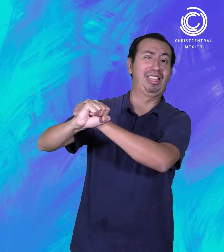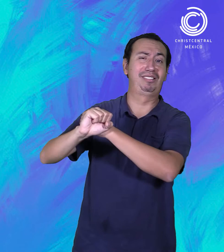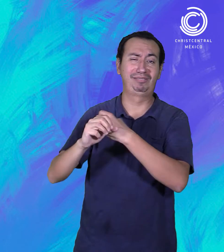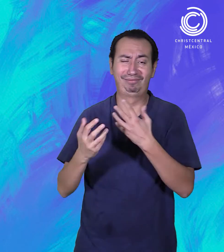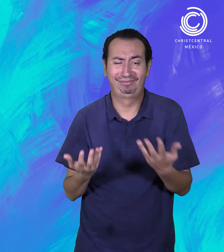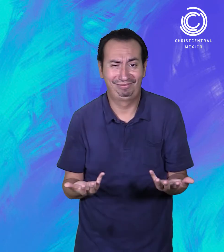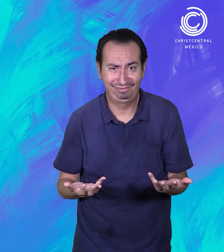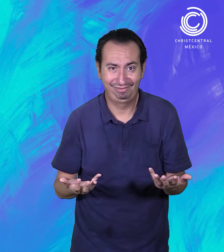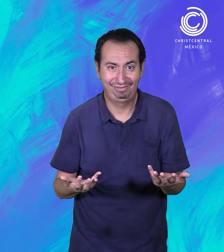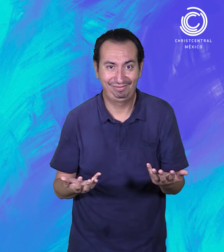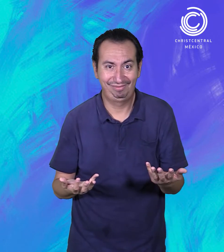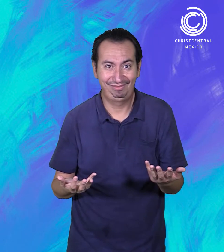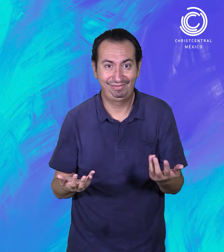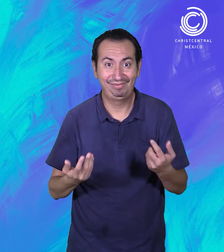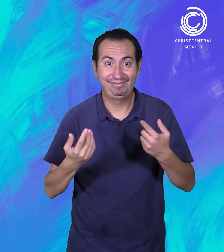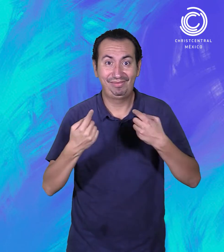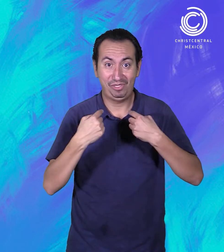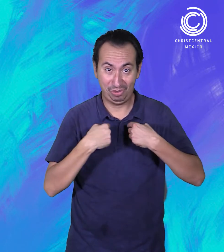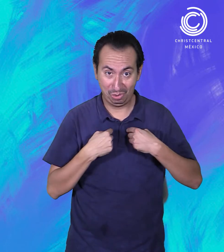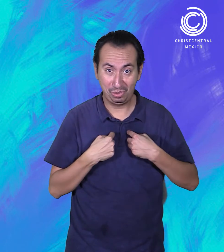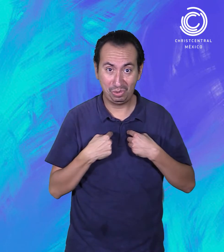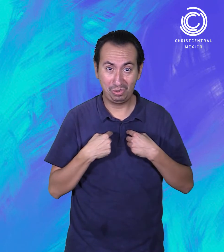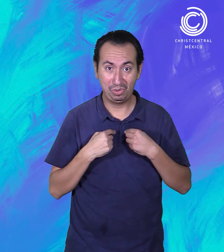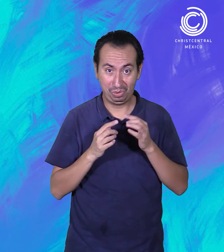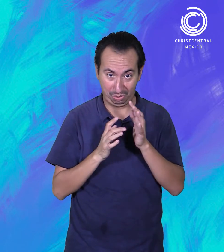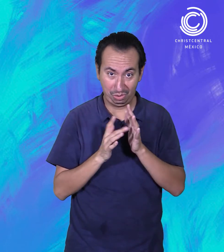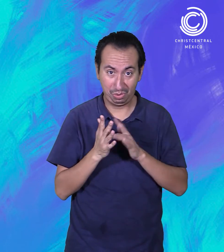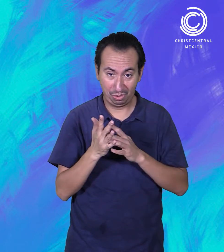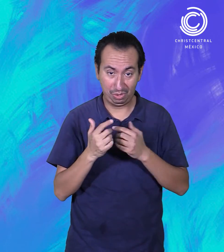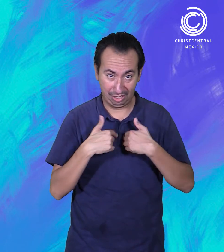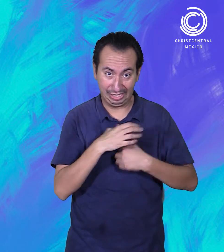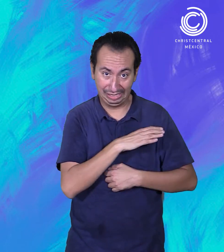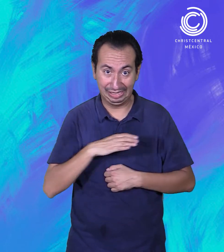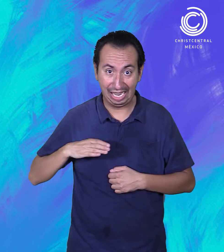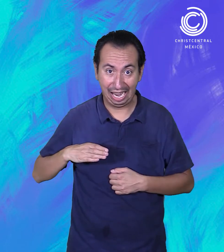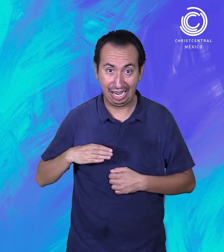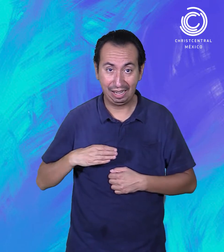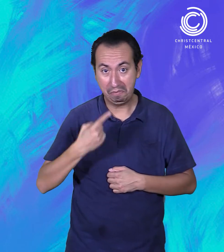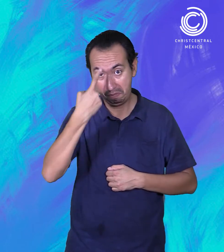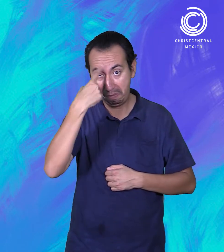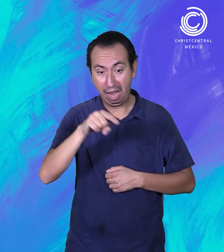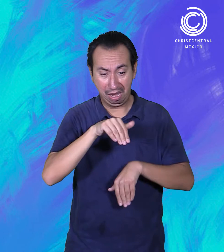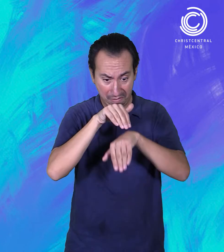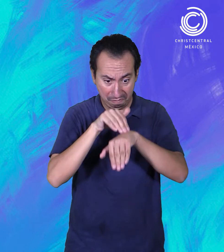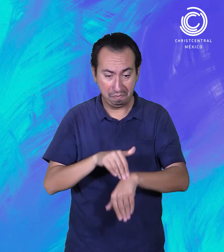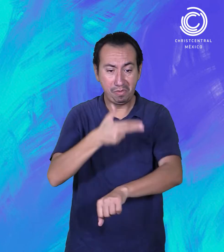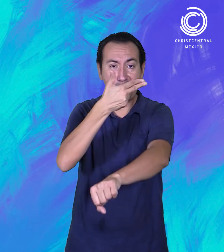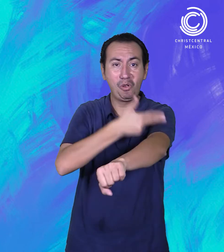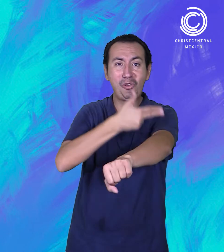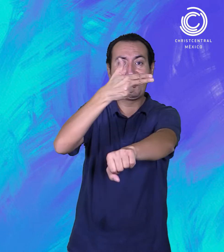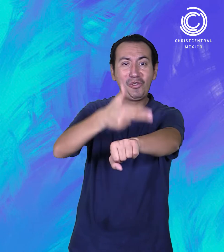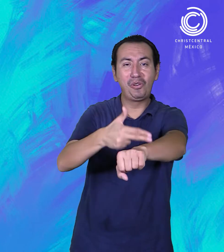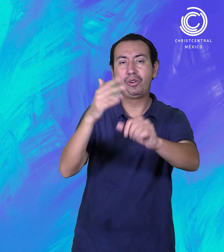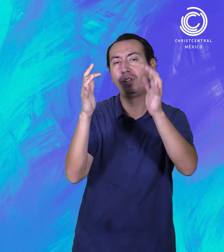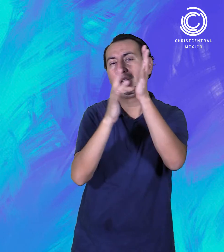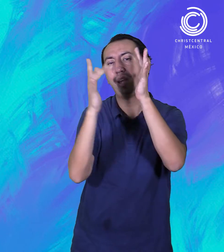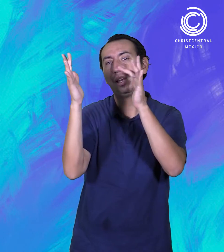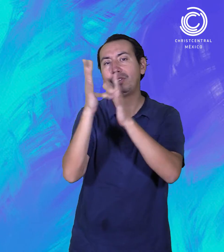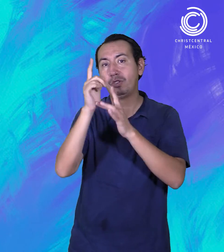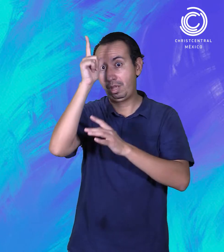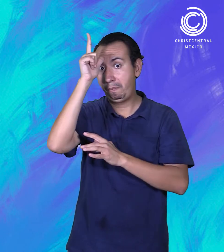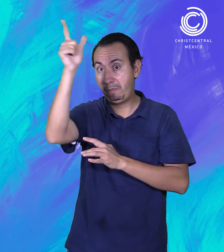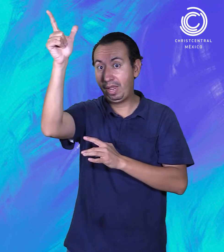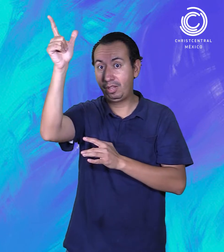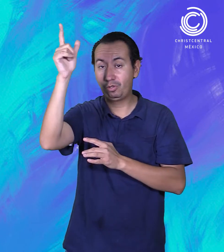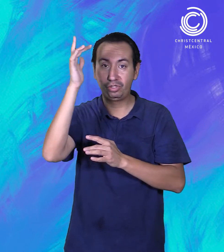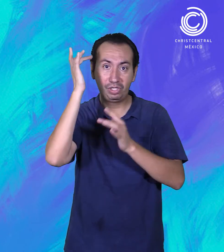que nosotros estamos del lado de la gente que es llamada para vivir vidas que honren a Cristo a través de la obra del